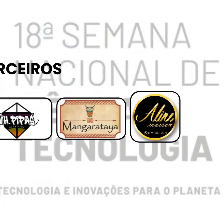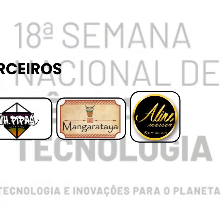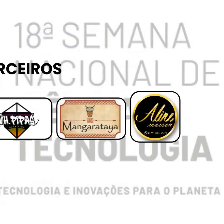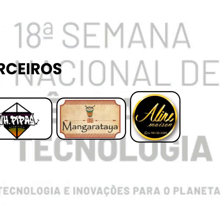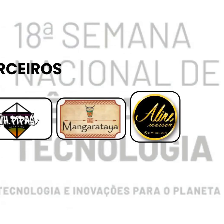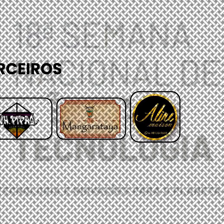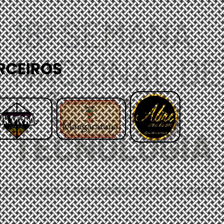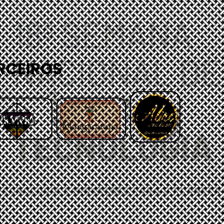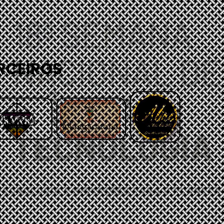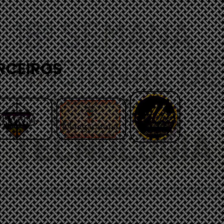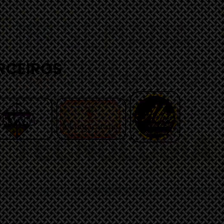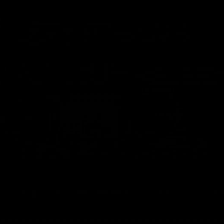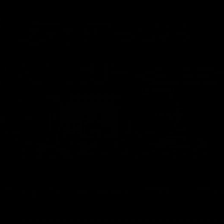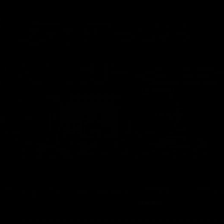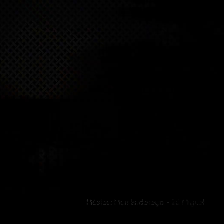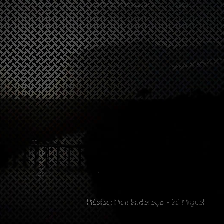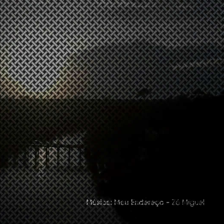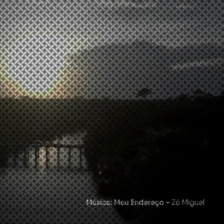E aí